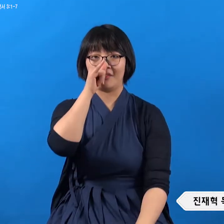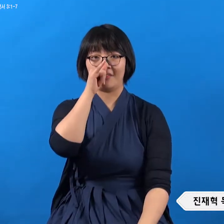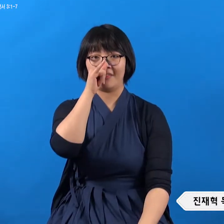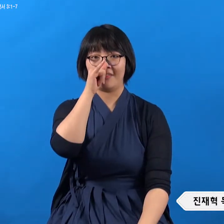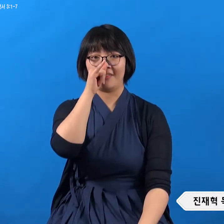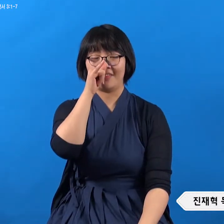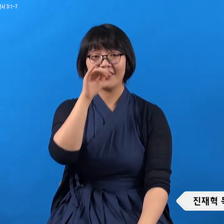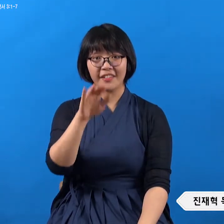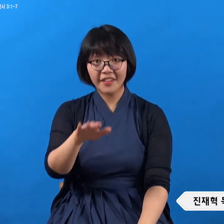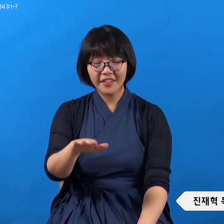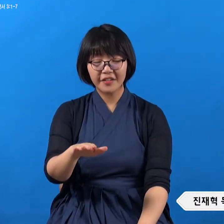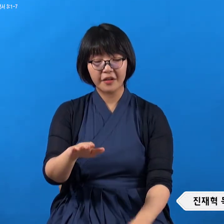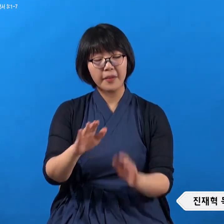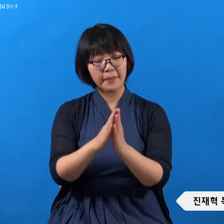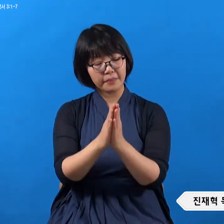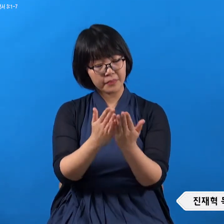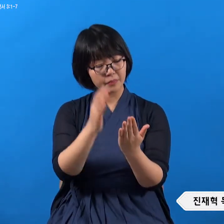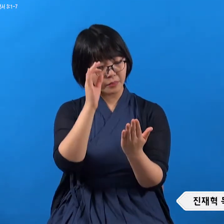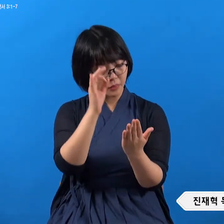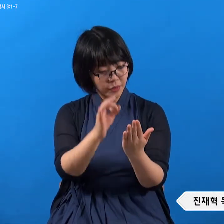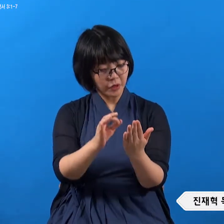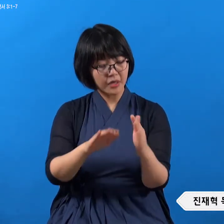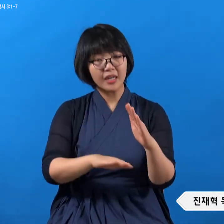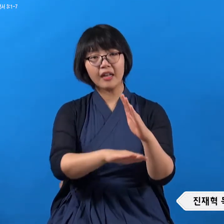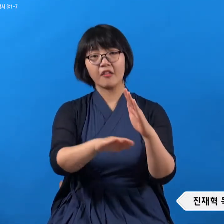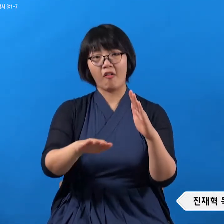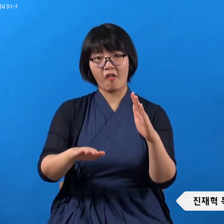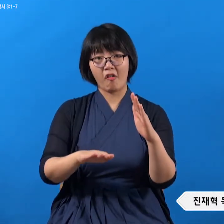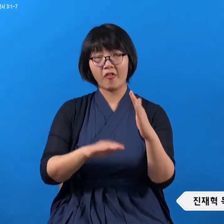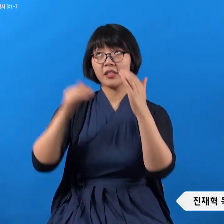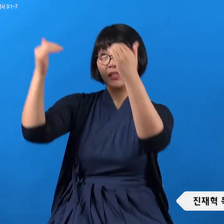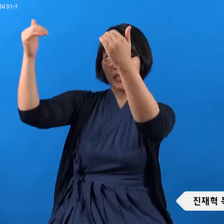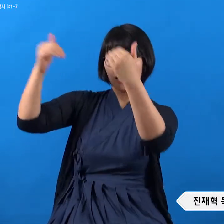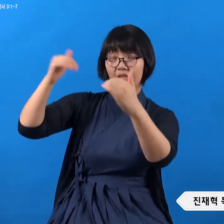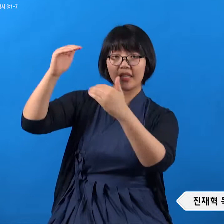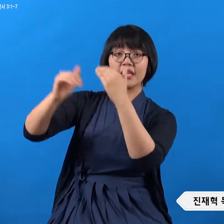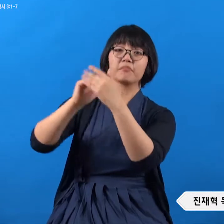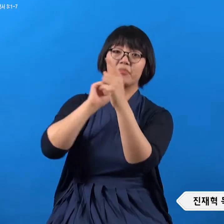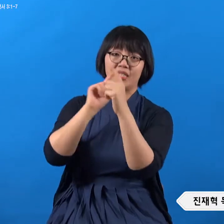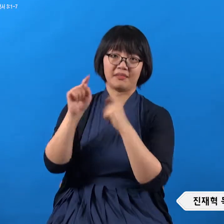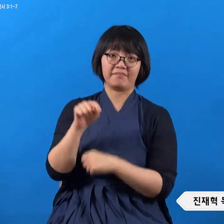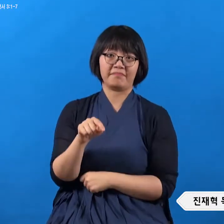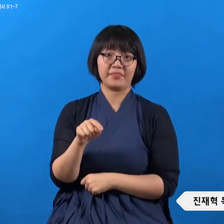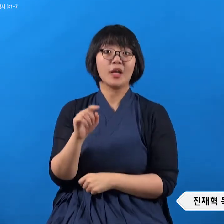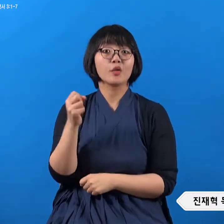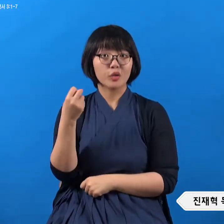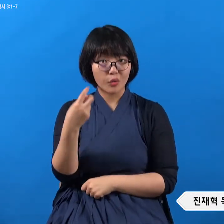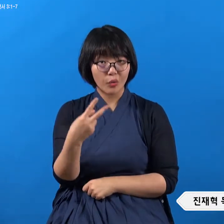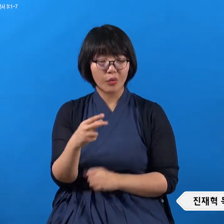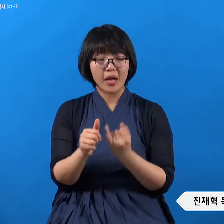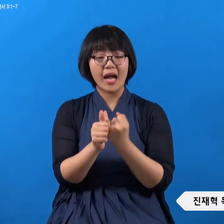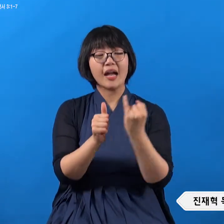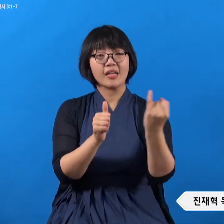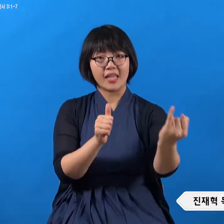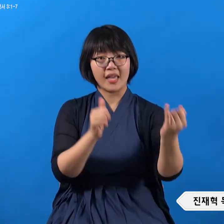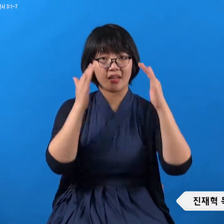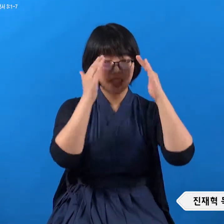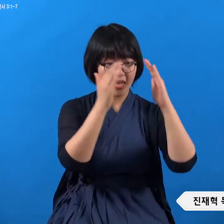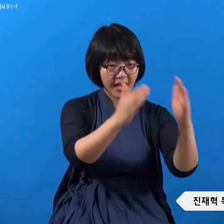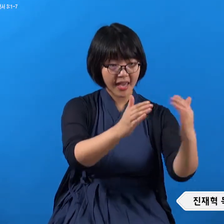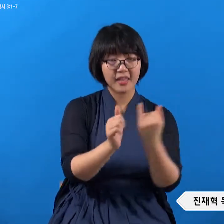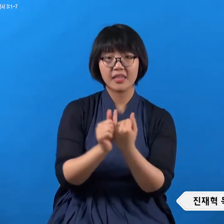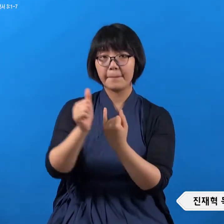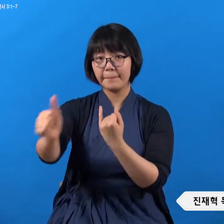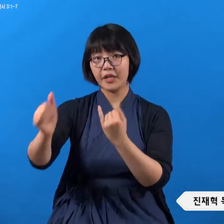이 말씀은 우리 가정을 향한 하나님의 말씀입니다. 뿐만 아니라 이 말씀은 아내들을